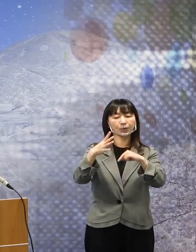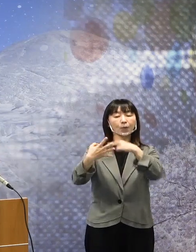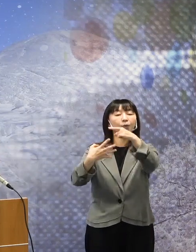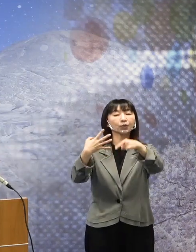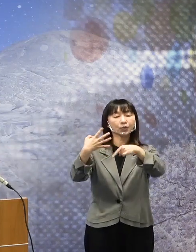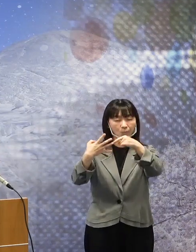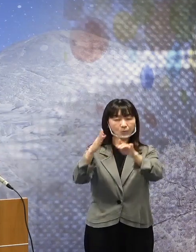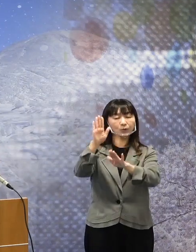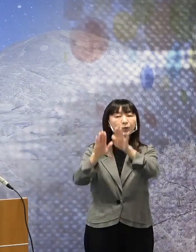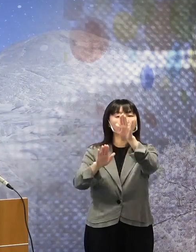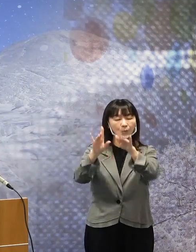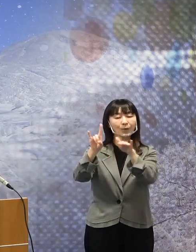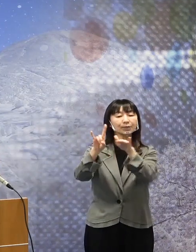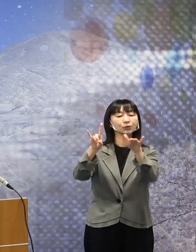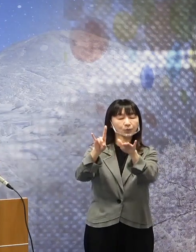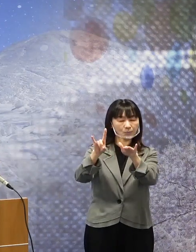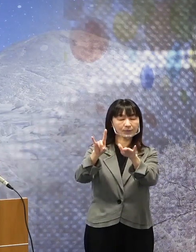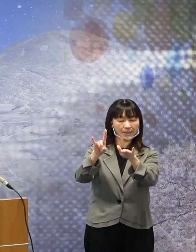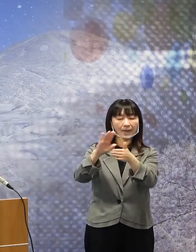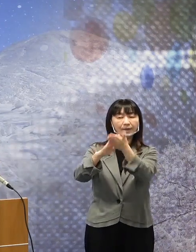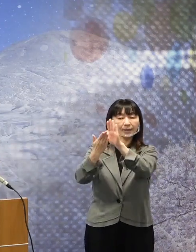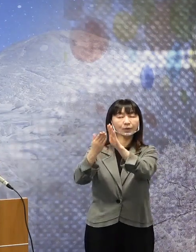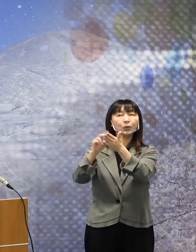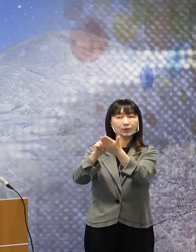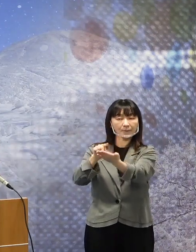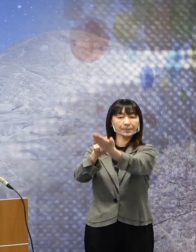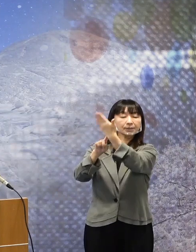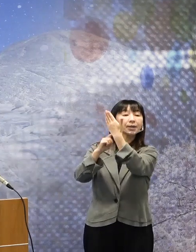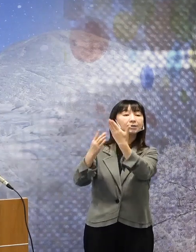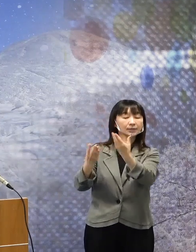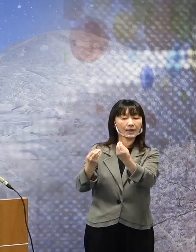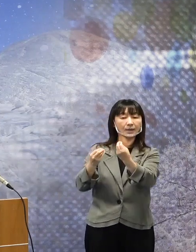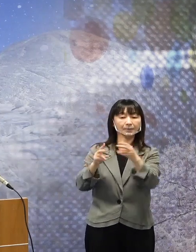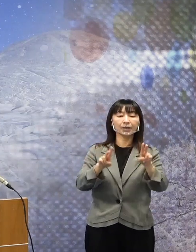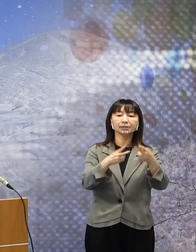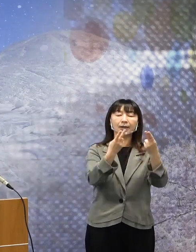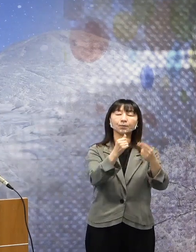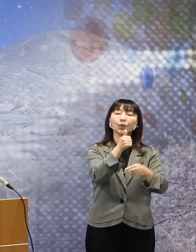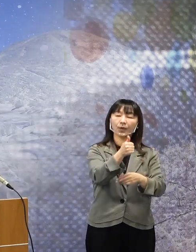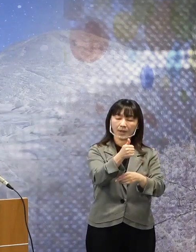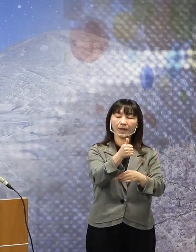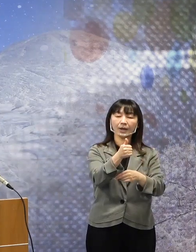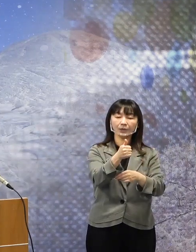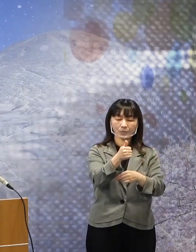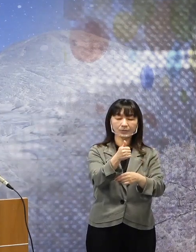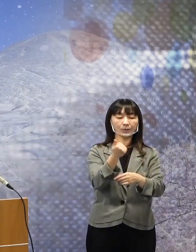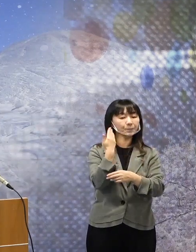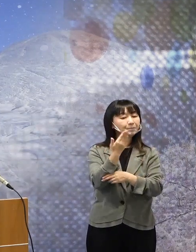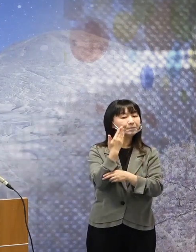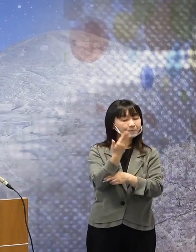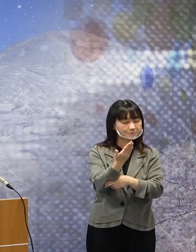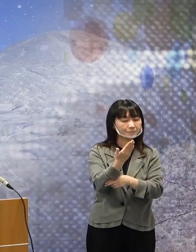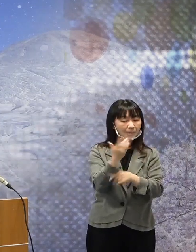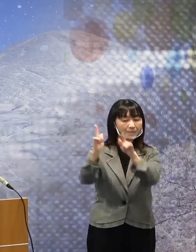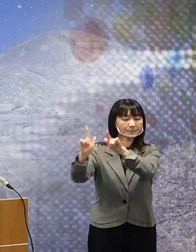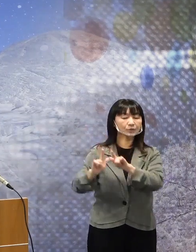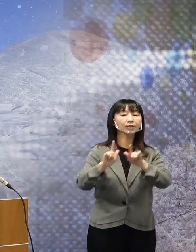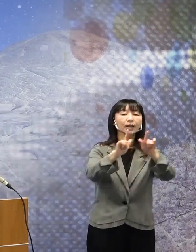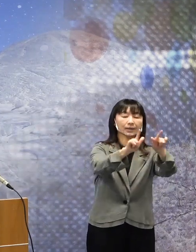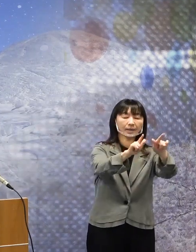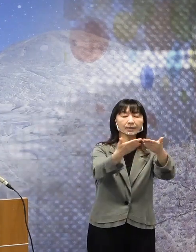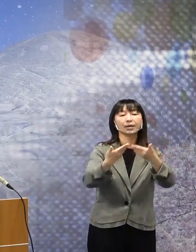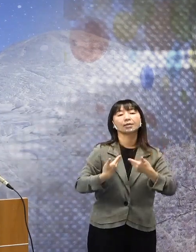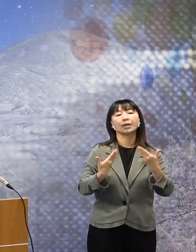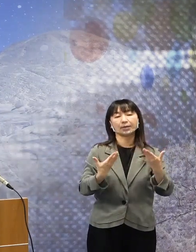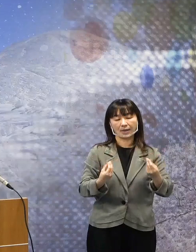見ますよということをきちんと青森県としてご判断いただいて、これをまた専門家にも お諮りいただいた上できちんと伝えていただいた、これは